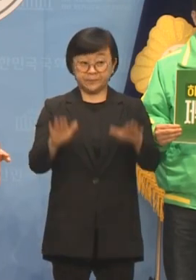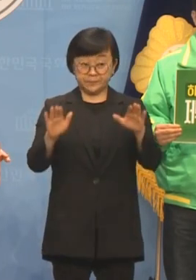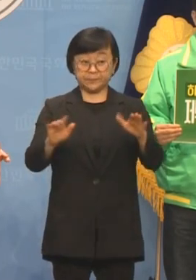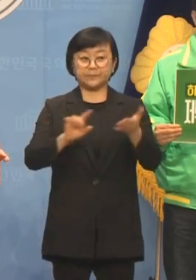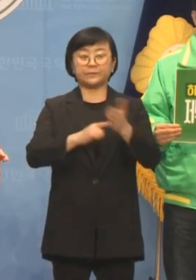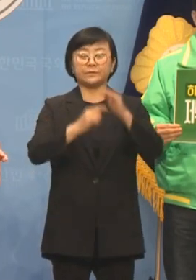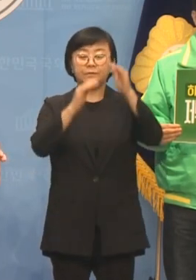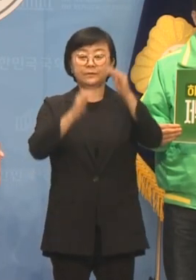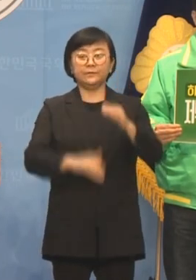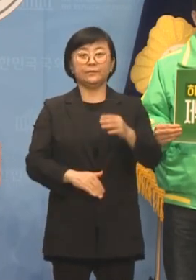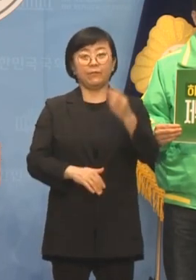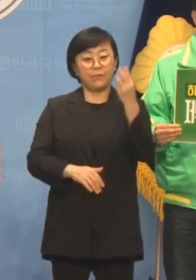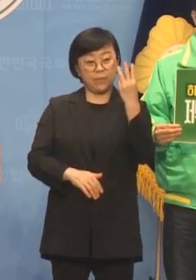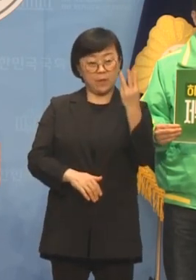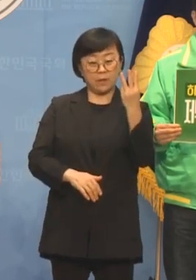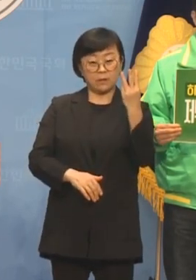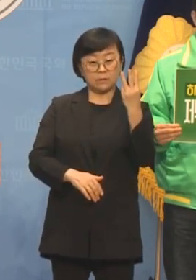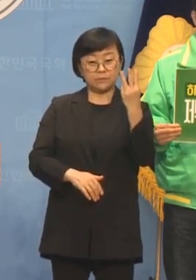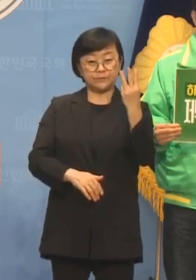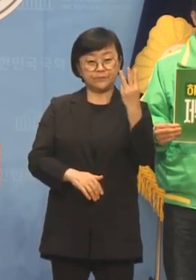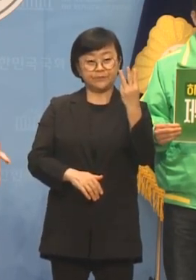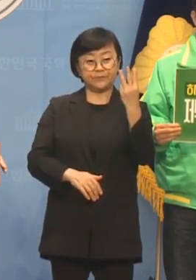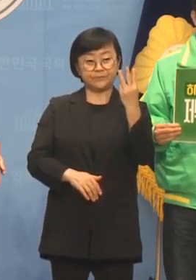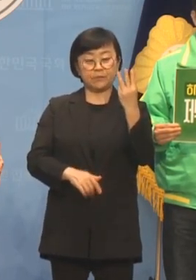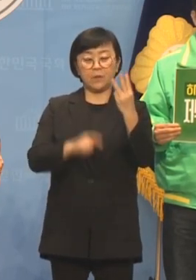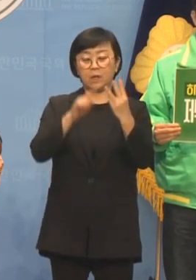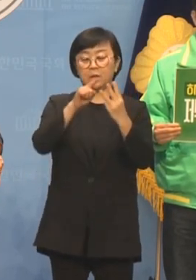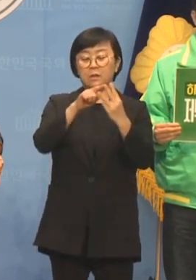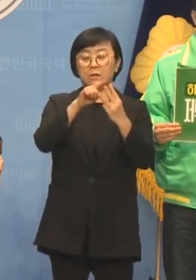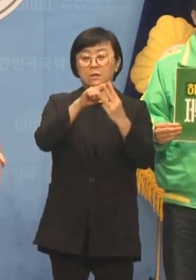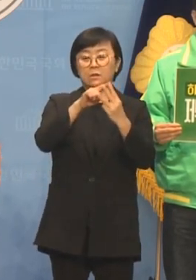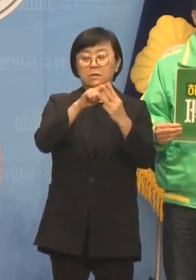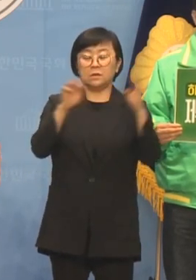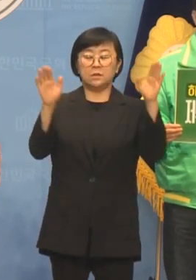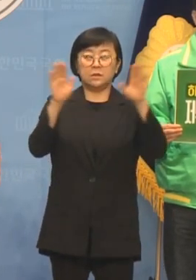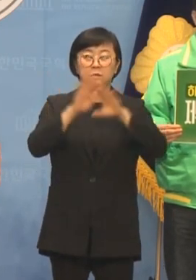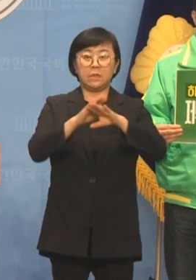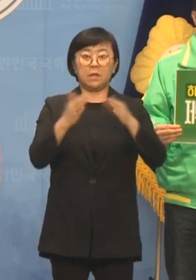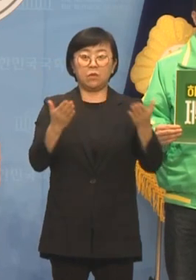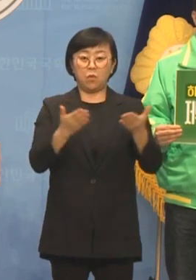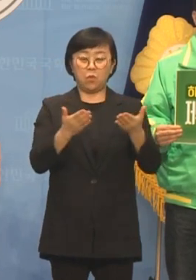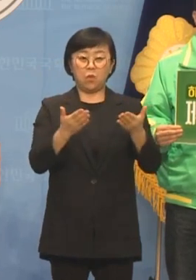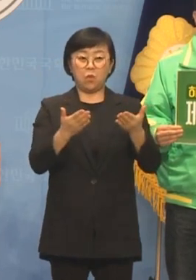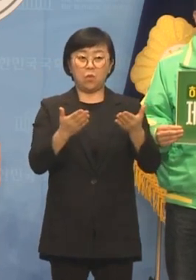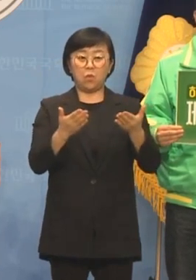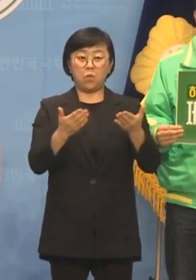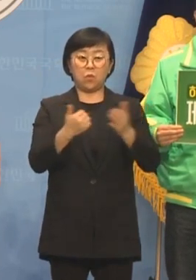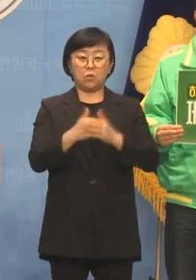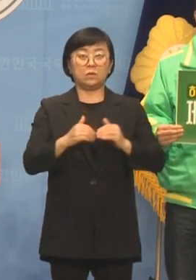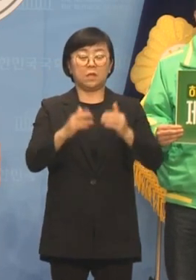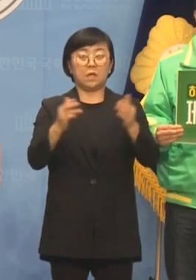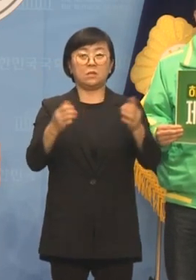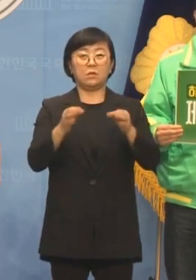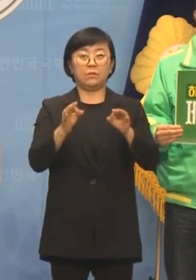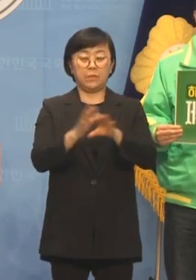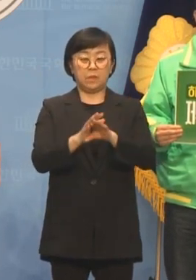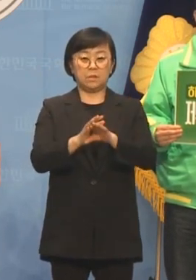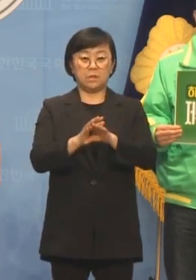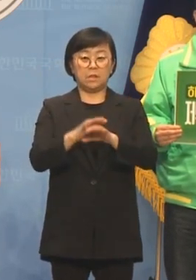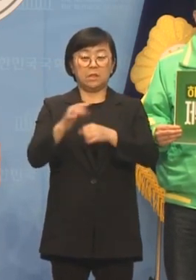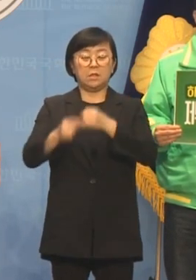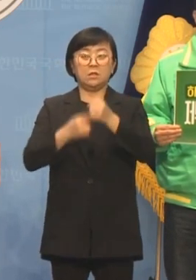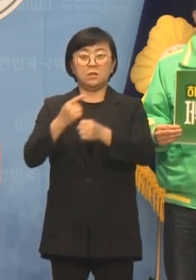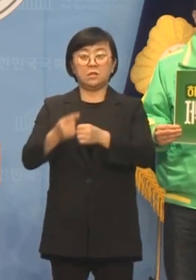발표할 세 가지 내용 중에어 앞서 두 가지 심야노동 단계적 폐지와 연차 유업